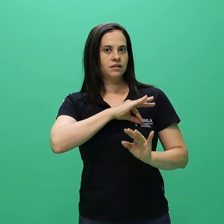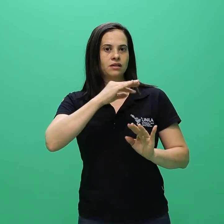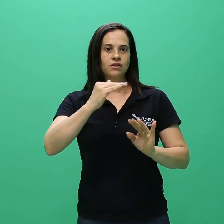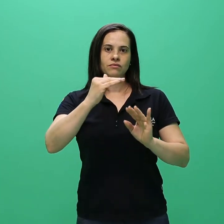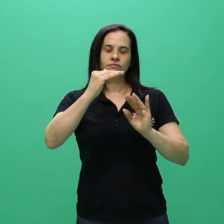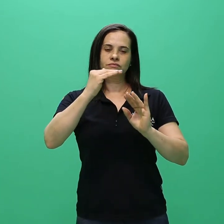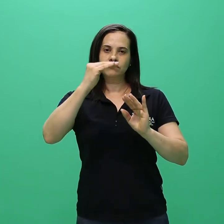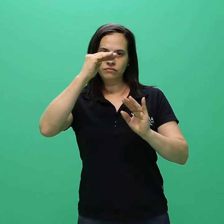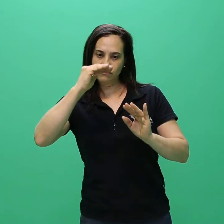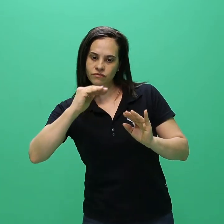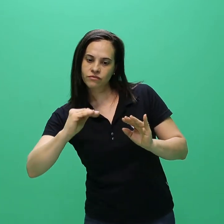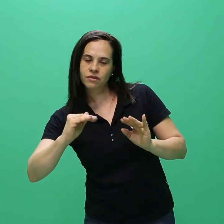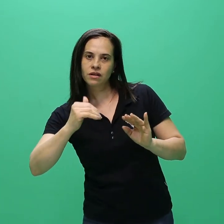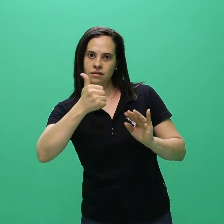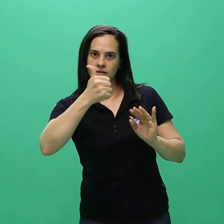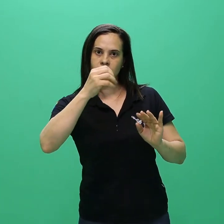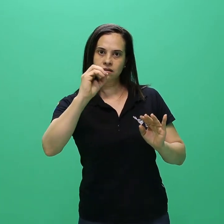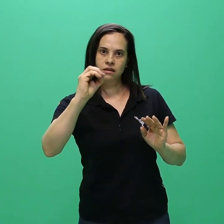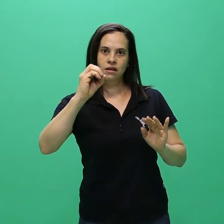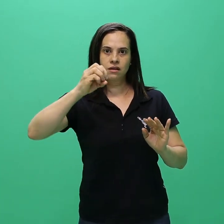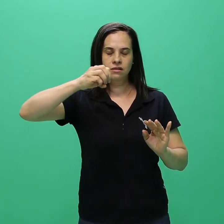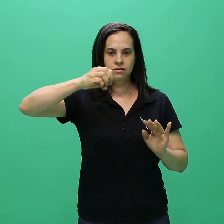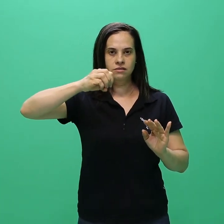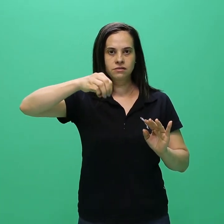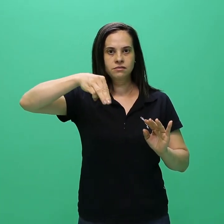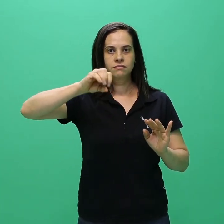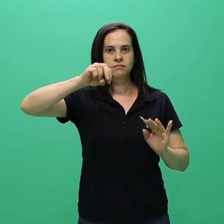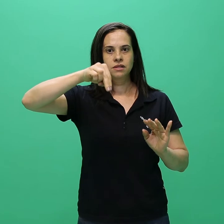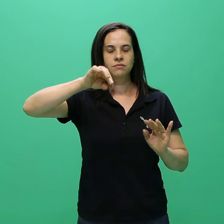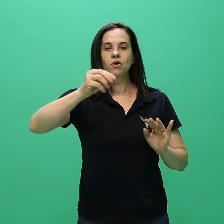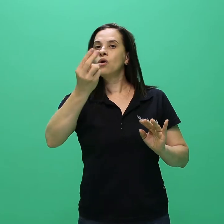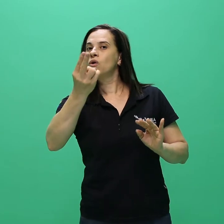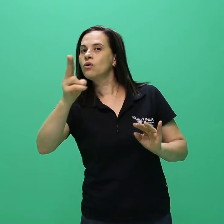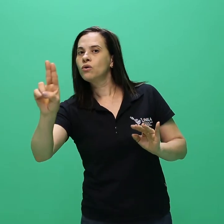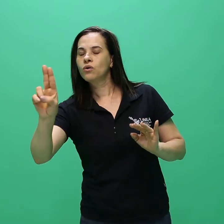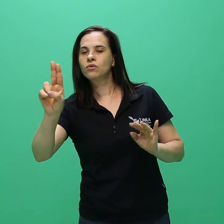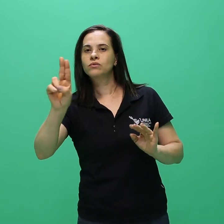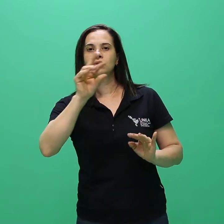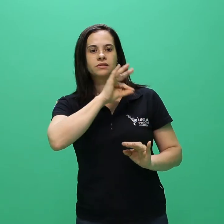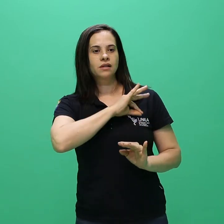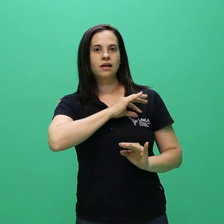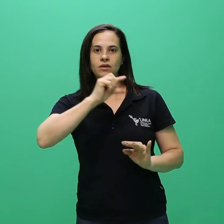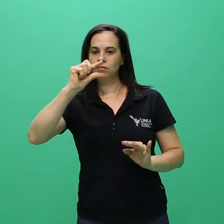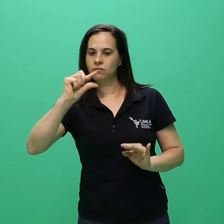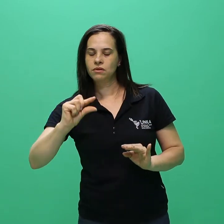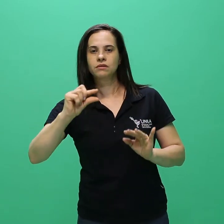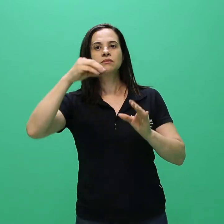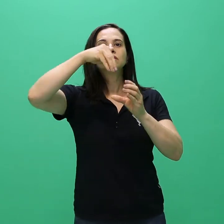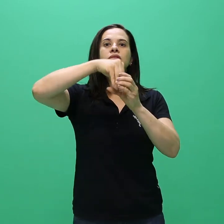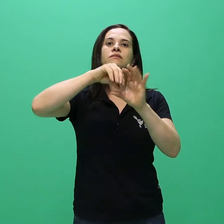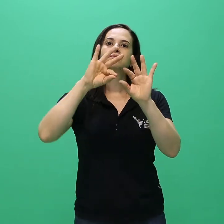renda familiar quando mais de um candidato preencher o critério inicial.